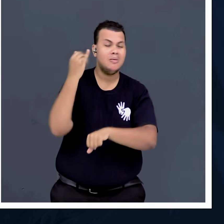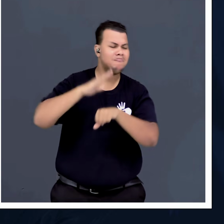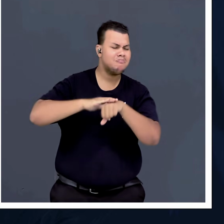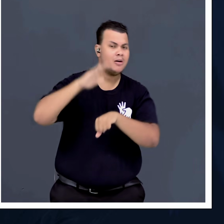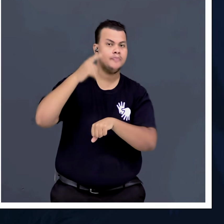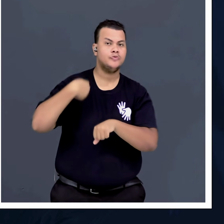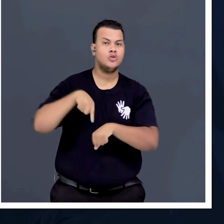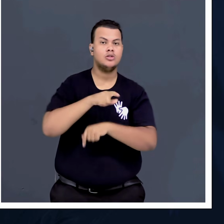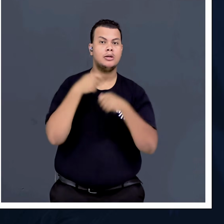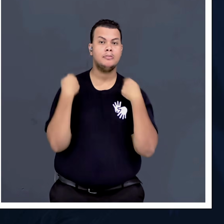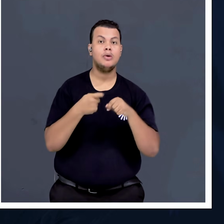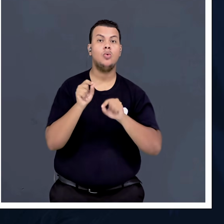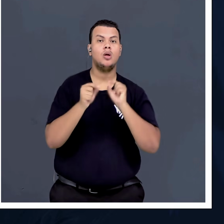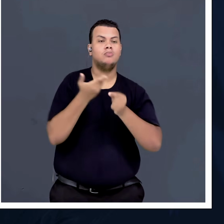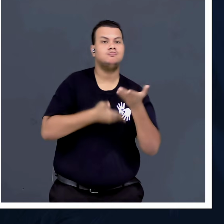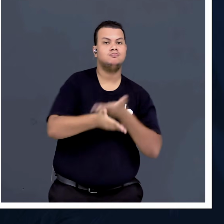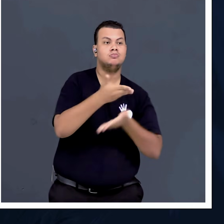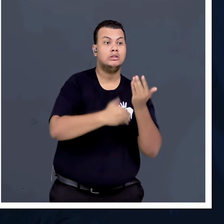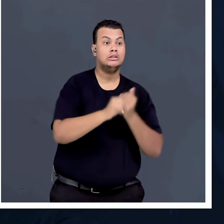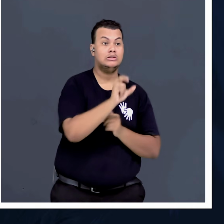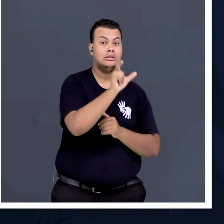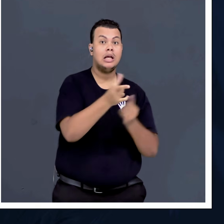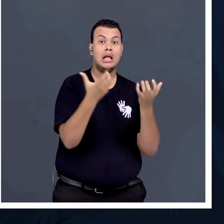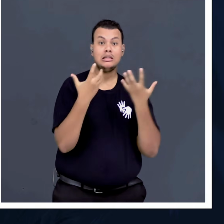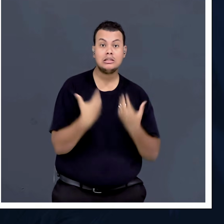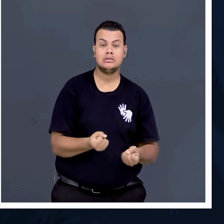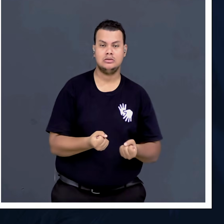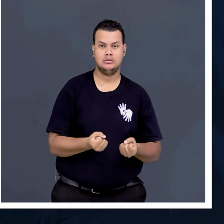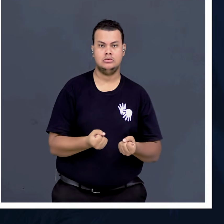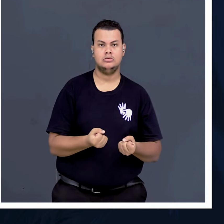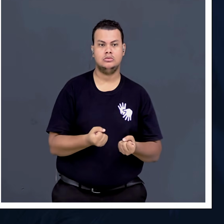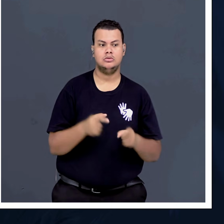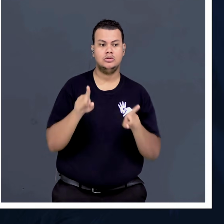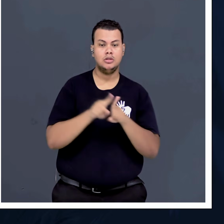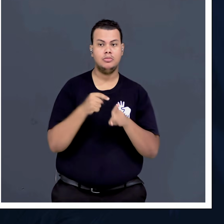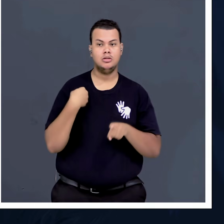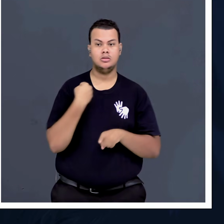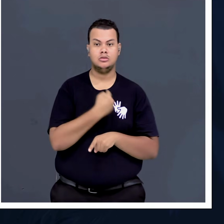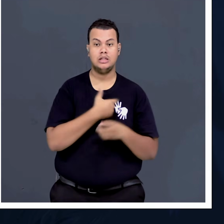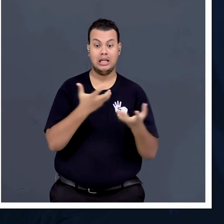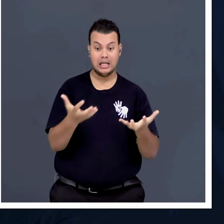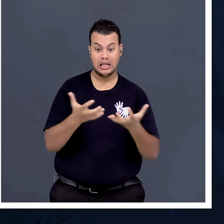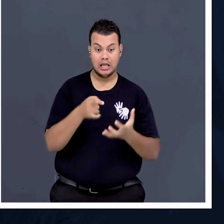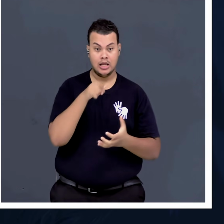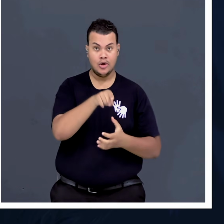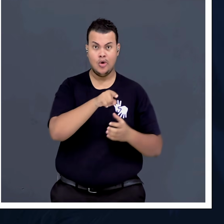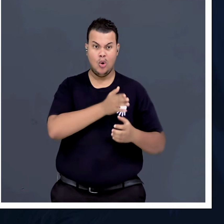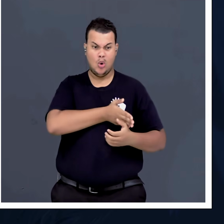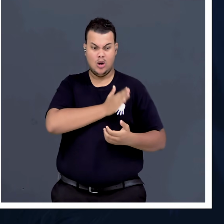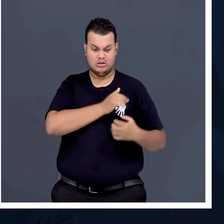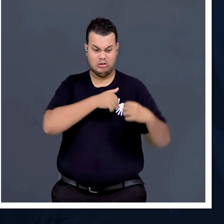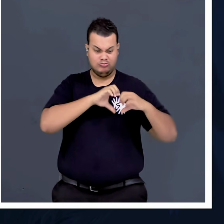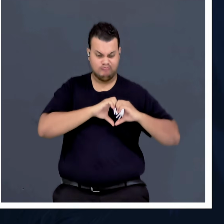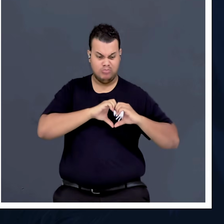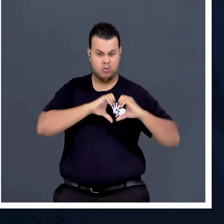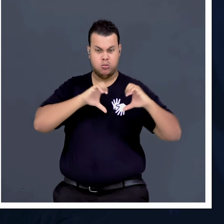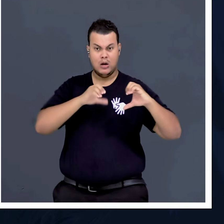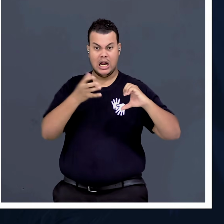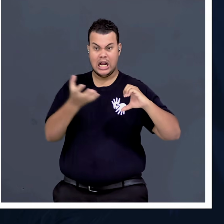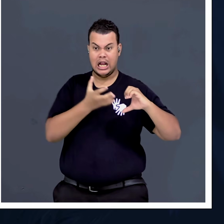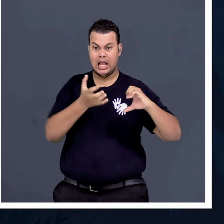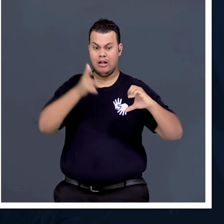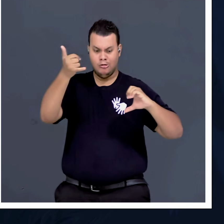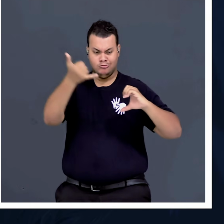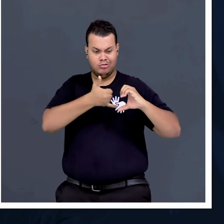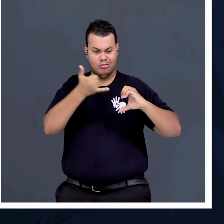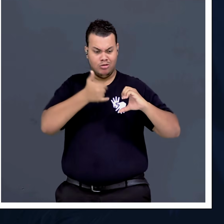investimos para aqueles que querem receber. Nós investimos para aqueles que estão com seu coração aberto e disposto